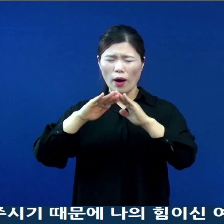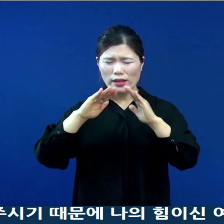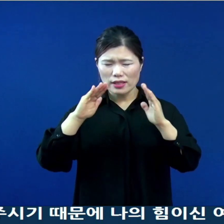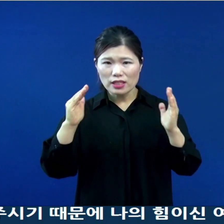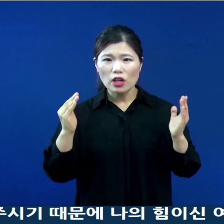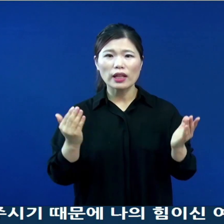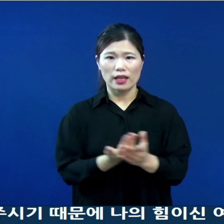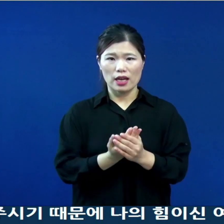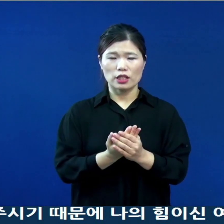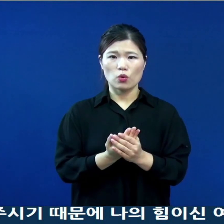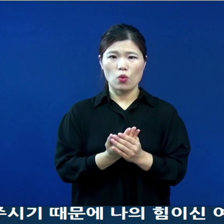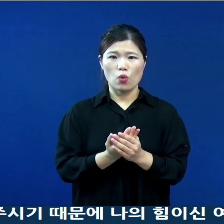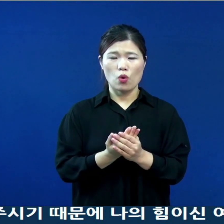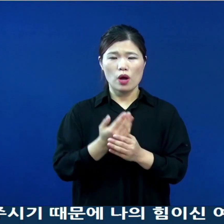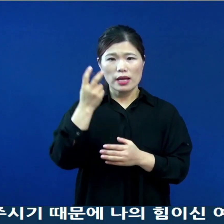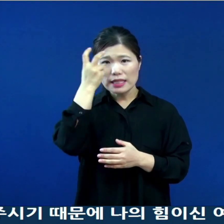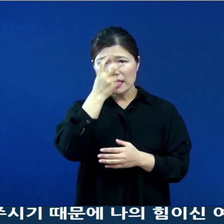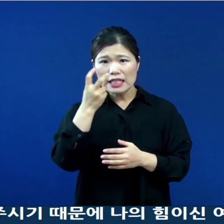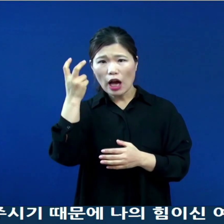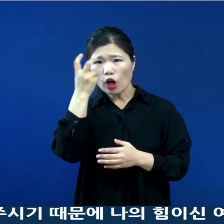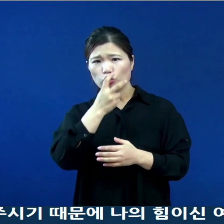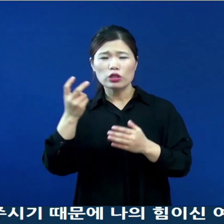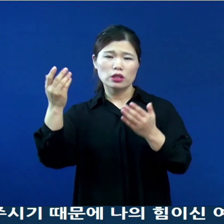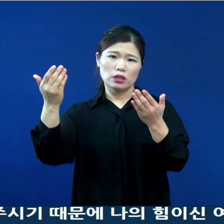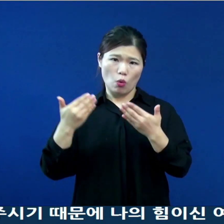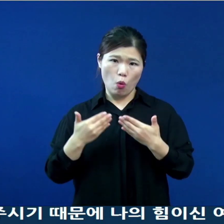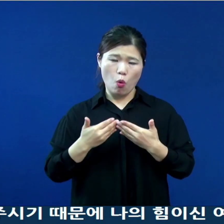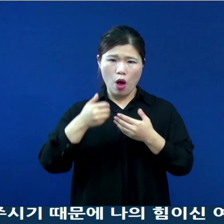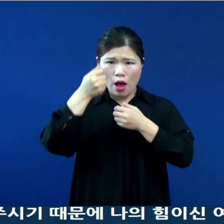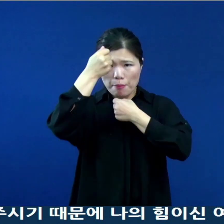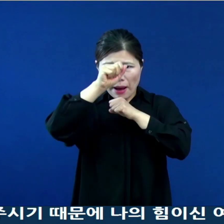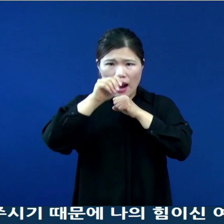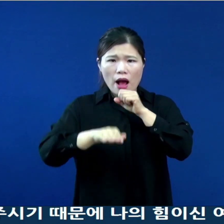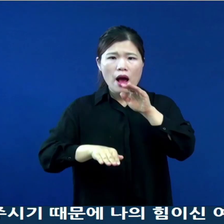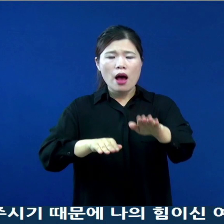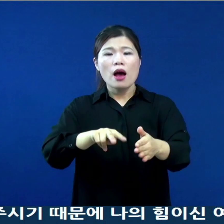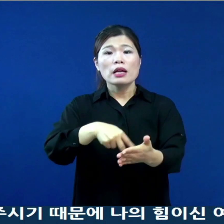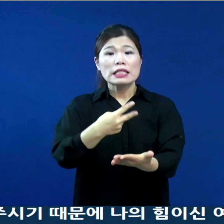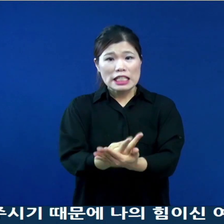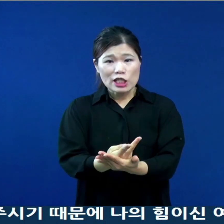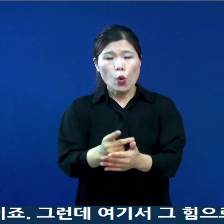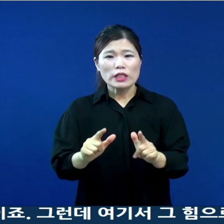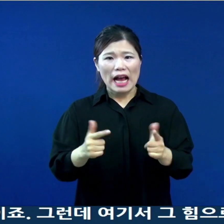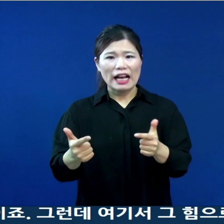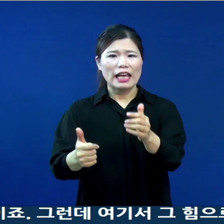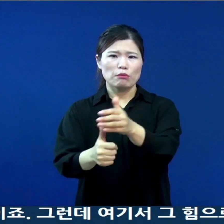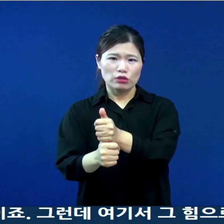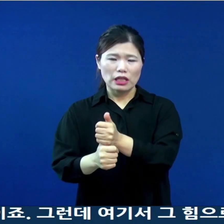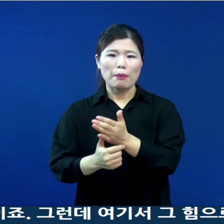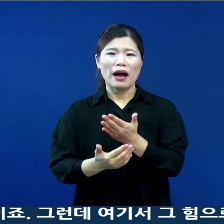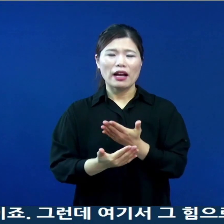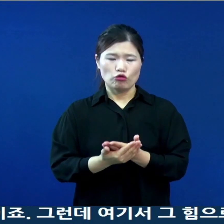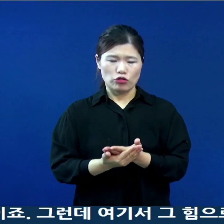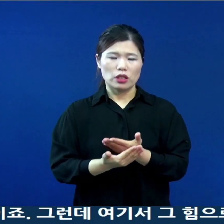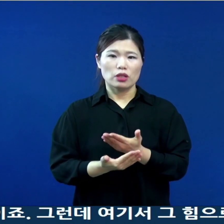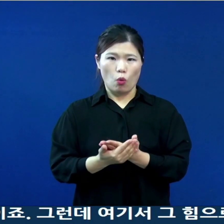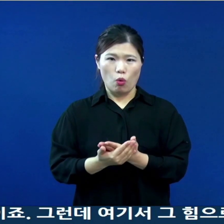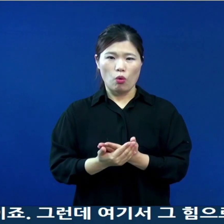그 자체를 지켜주심으로, 그 발걸음이 실족지 않도록 붙들어 주심으로